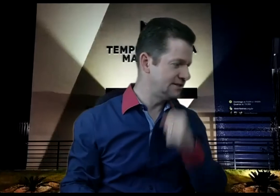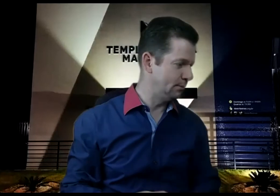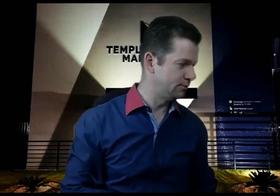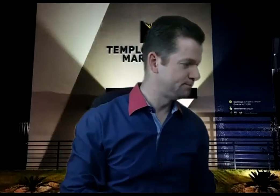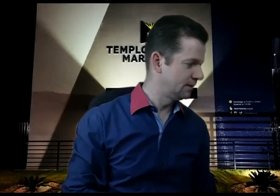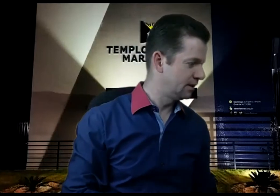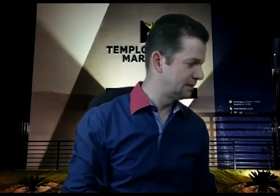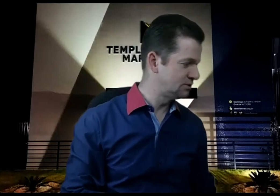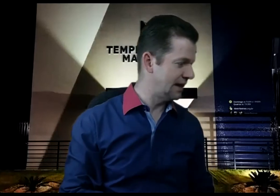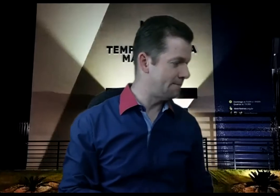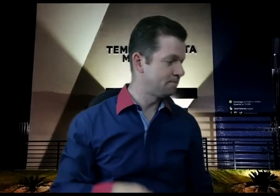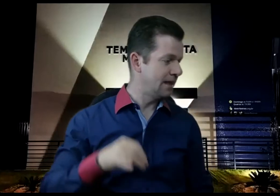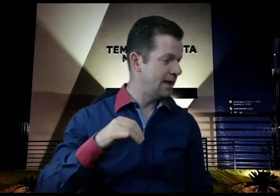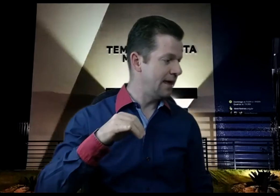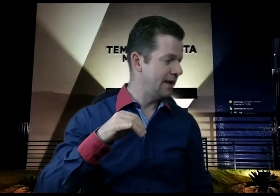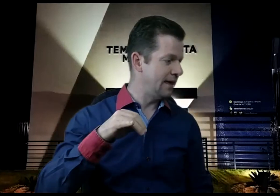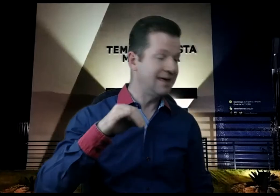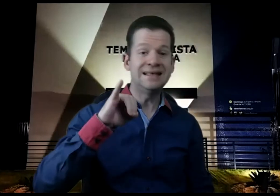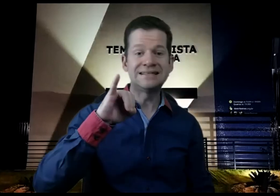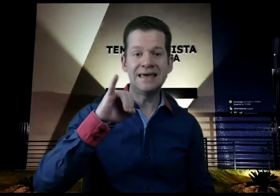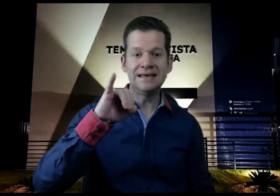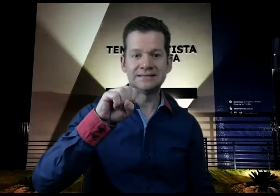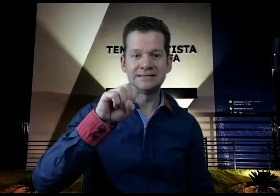exemplo, nós estamos lá em Isaías,